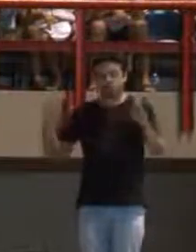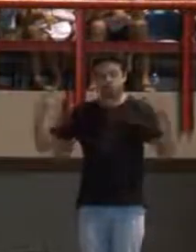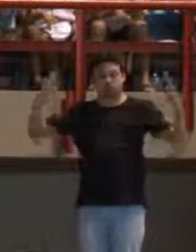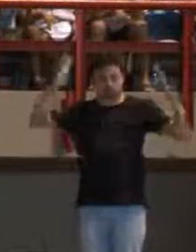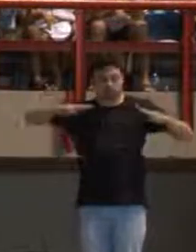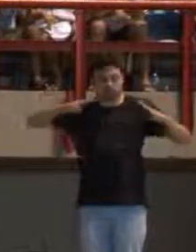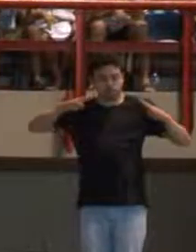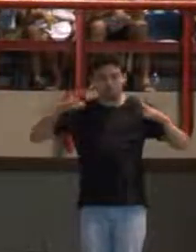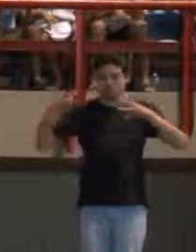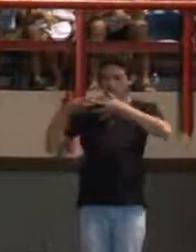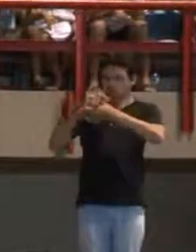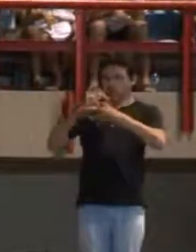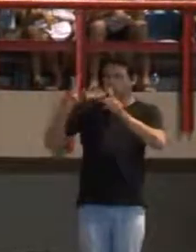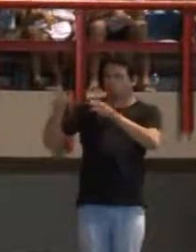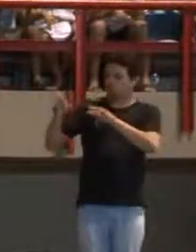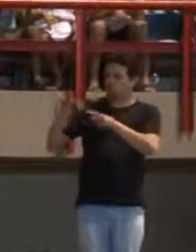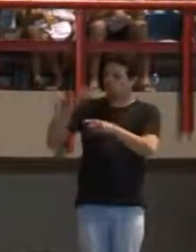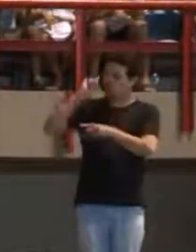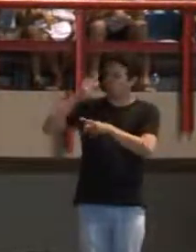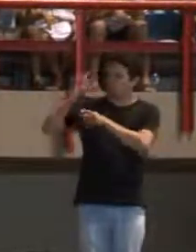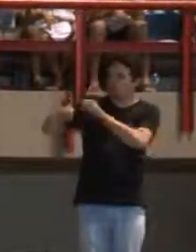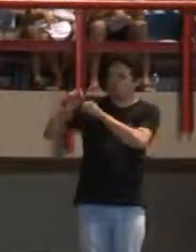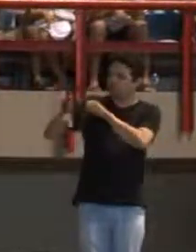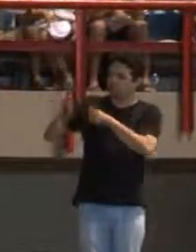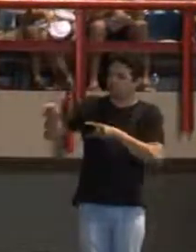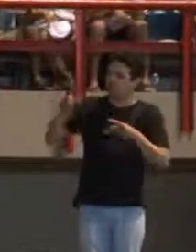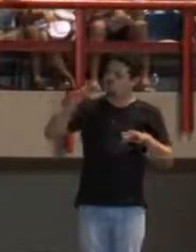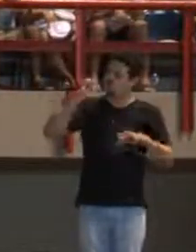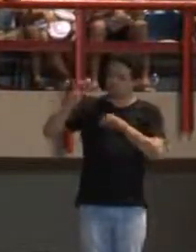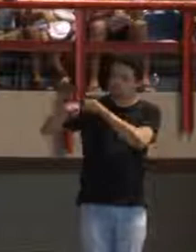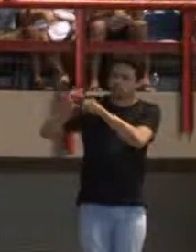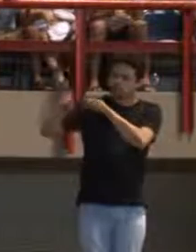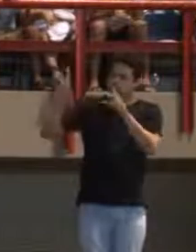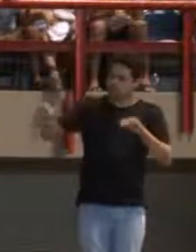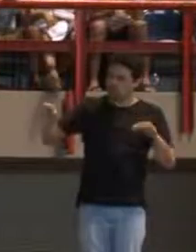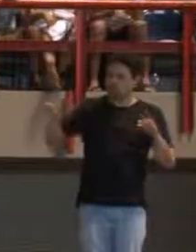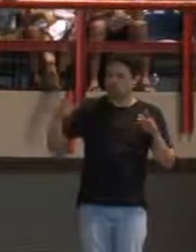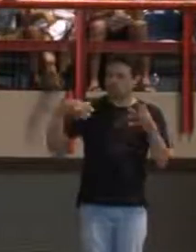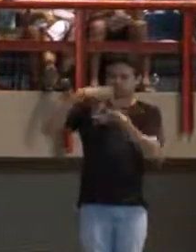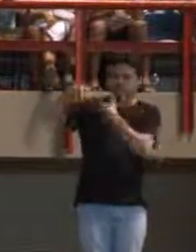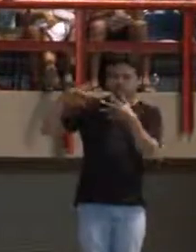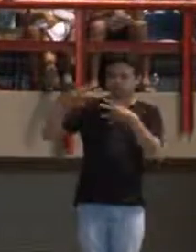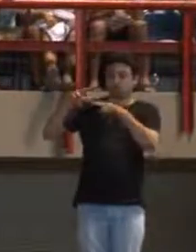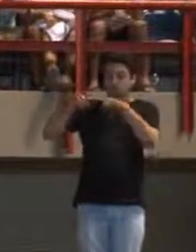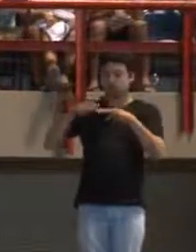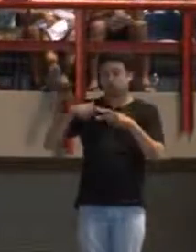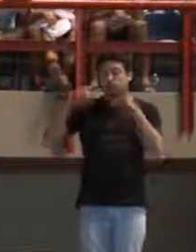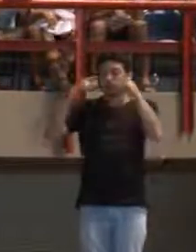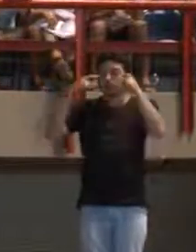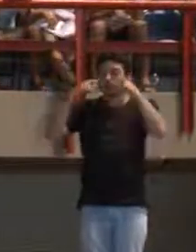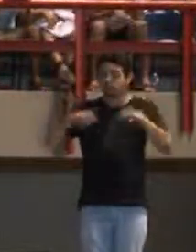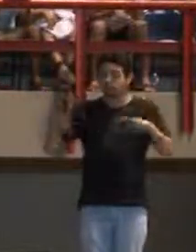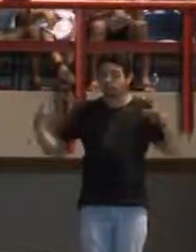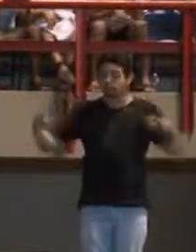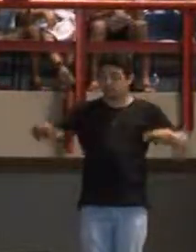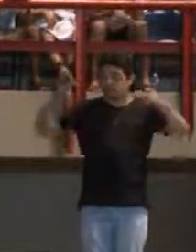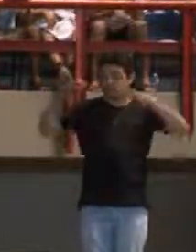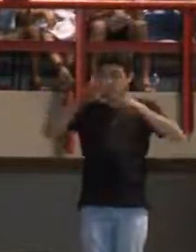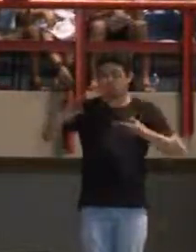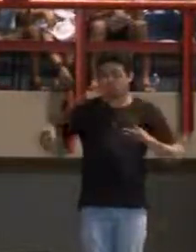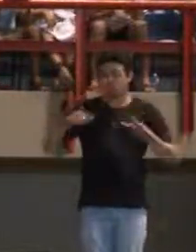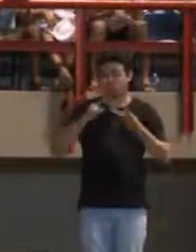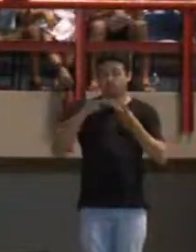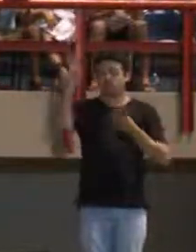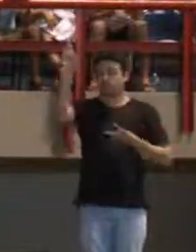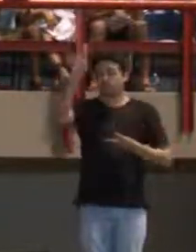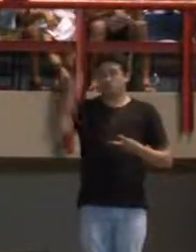né? Rapaz, esses bichos aí é o mesmo de ontem, são diferentes, ninguém sabe direito. Então, ninguém vai querer fazer guerra com a China. A